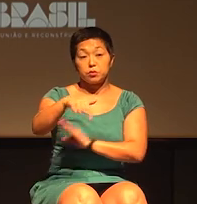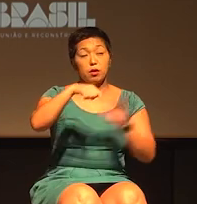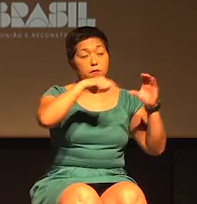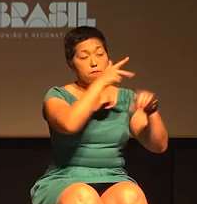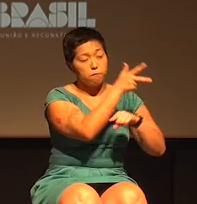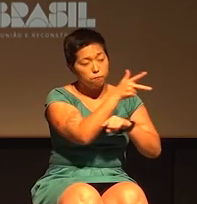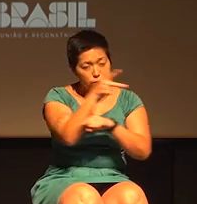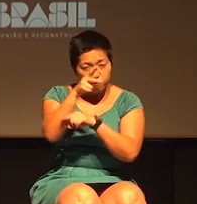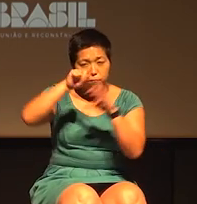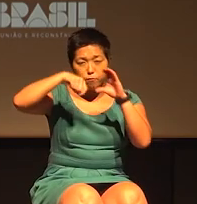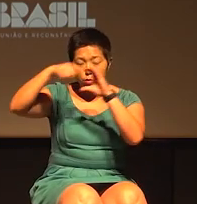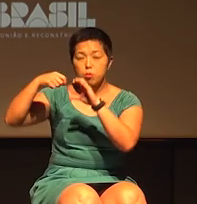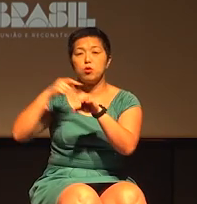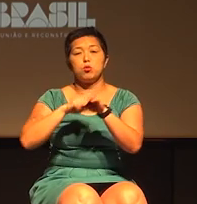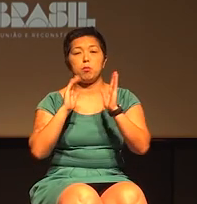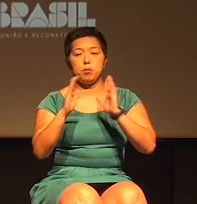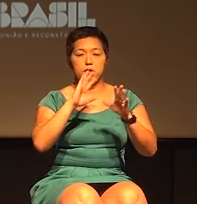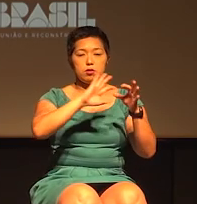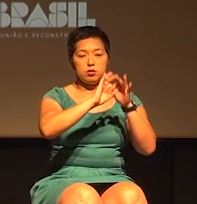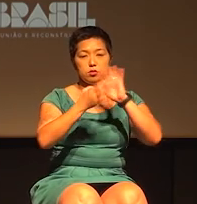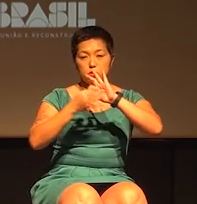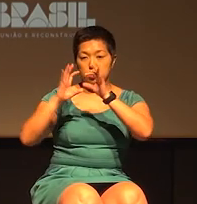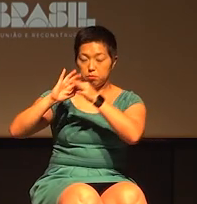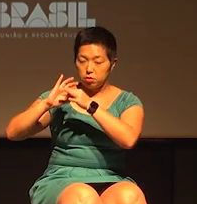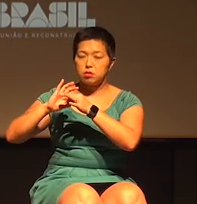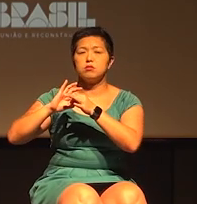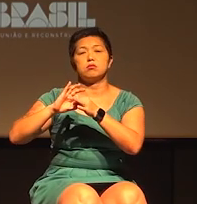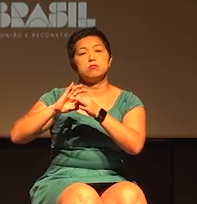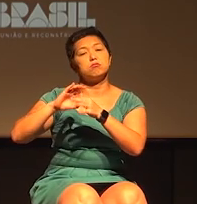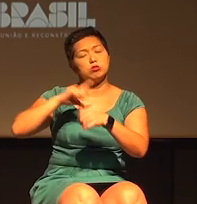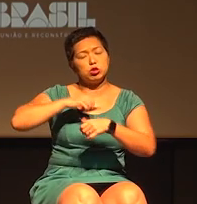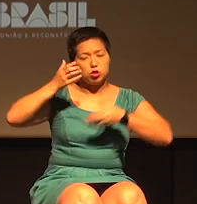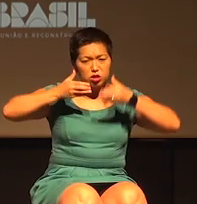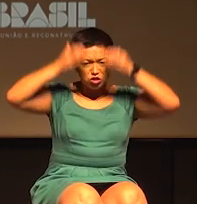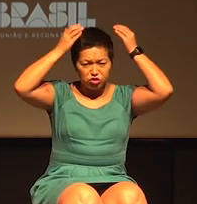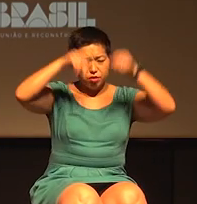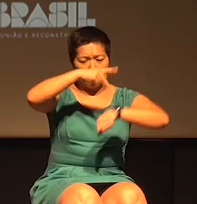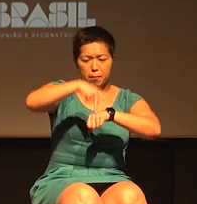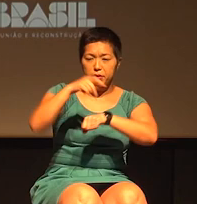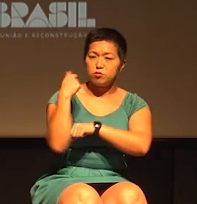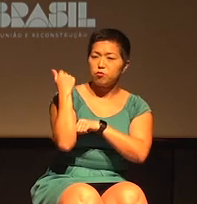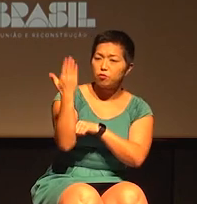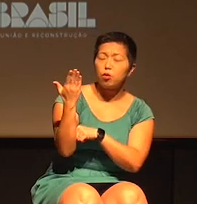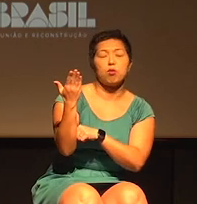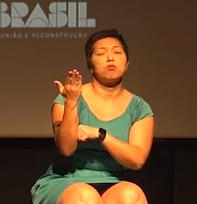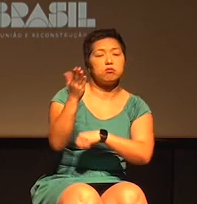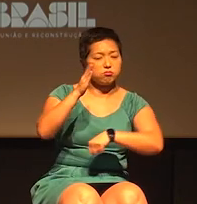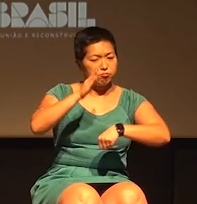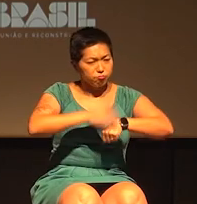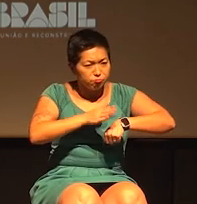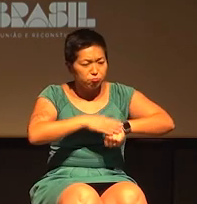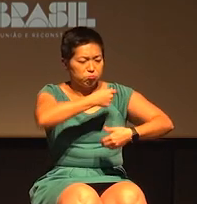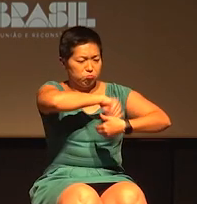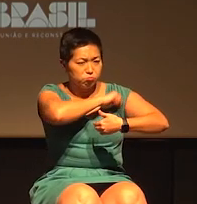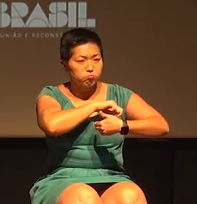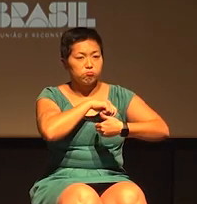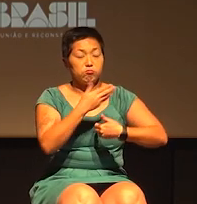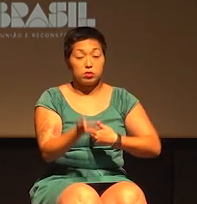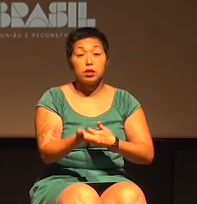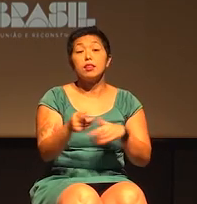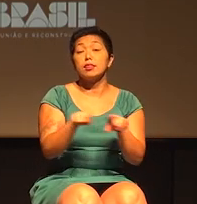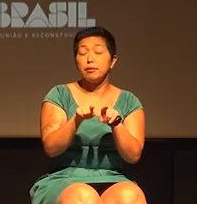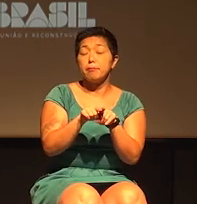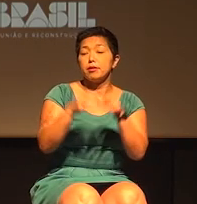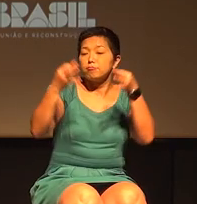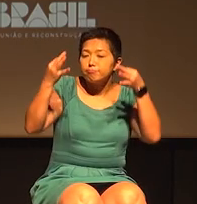as Olimpíadas né é e chefes internacionais assim vieram para servir né e um pouco dessa dignidade